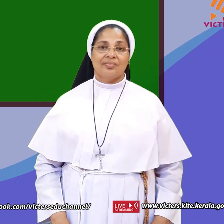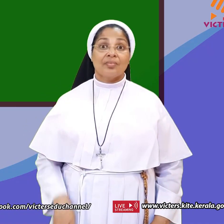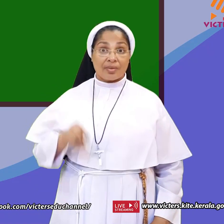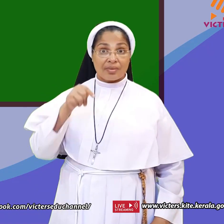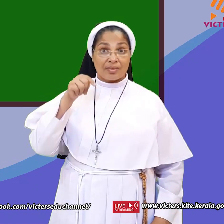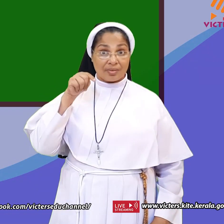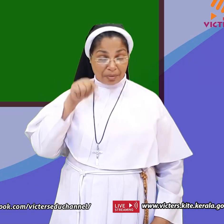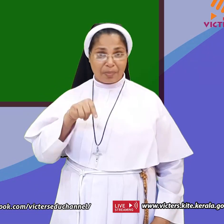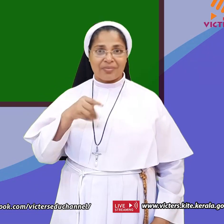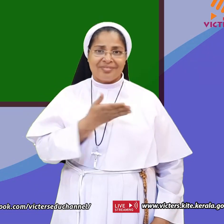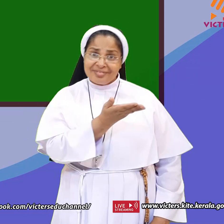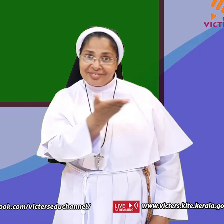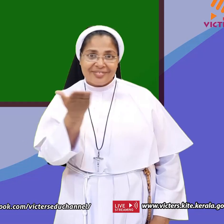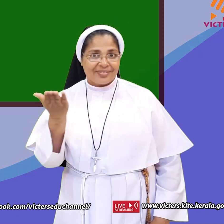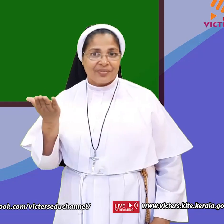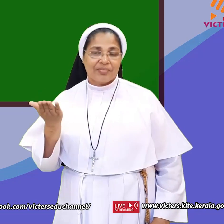ഇപ്പോൾ നിങ്ങളെല്ലാവരും